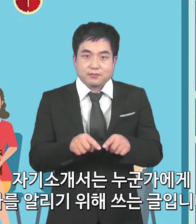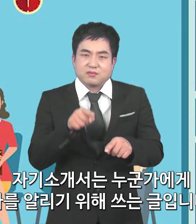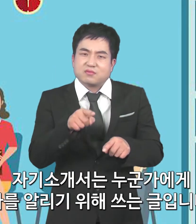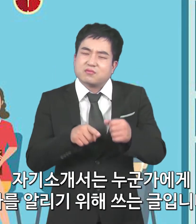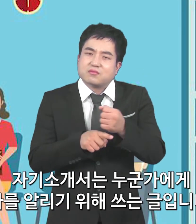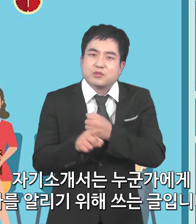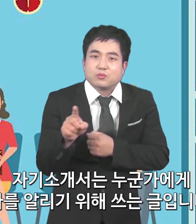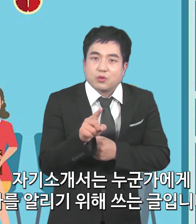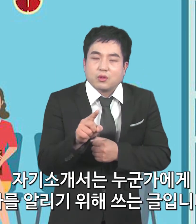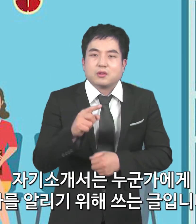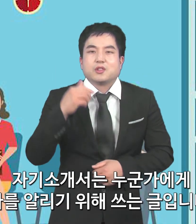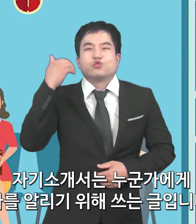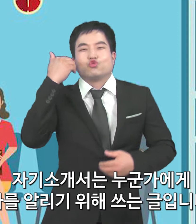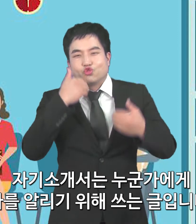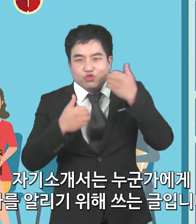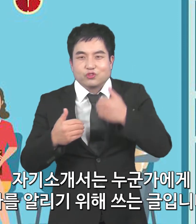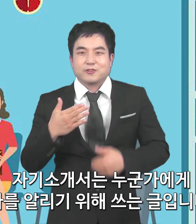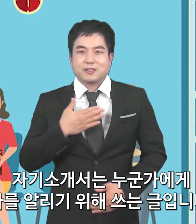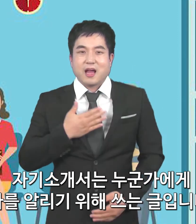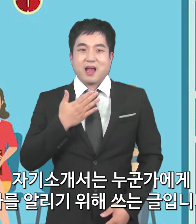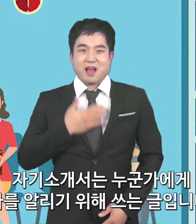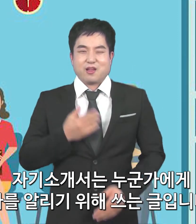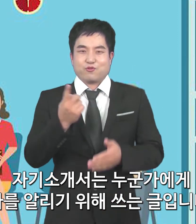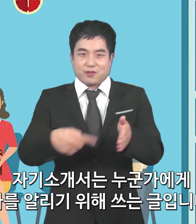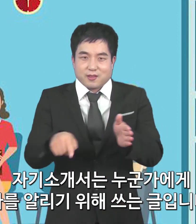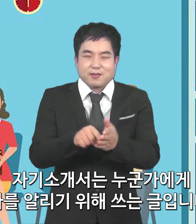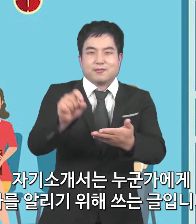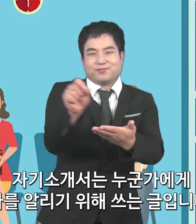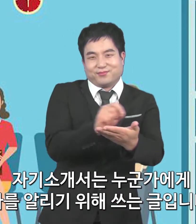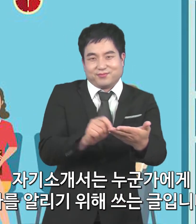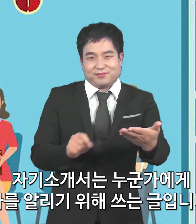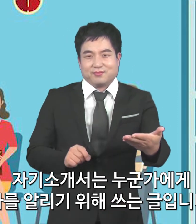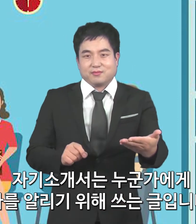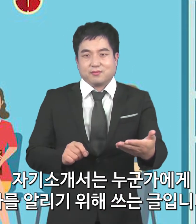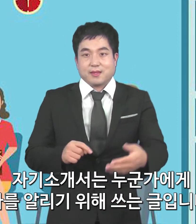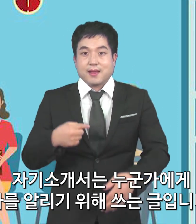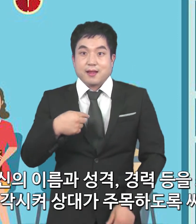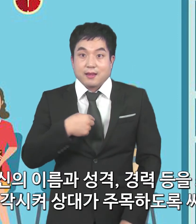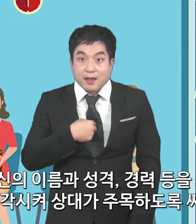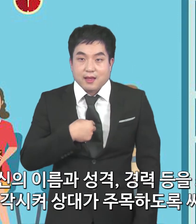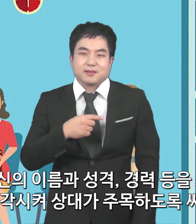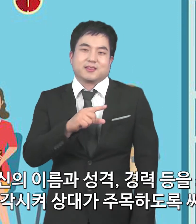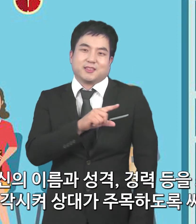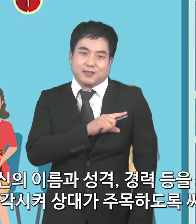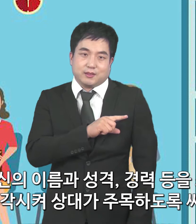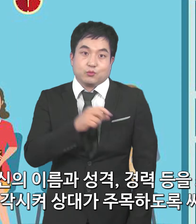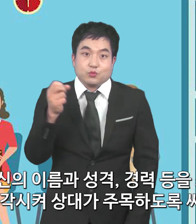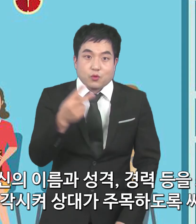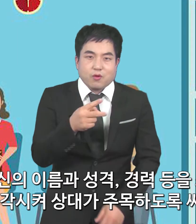자기소개서는 누군가에게 나를 알리기 위해 쓰는 글입니다. 자신의